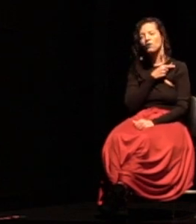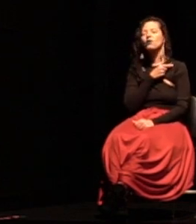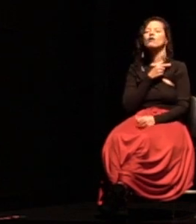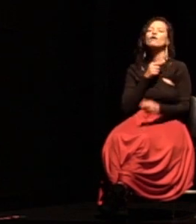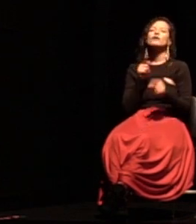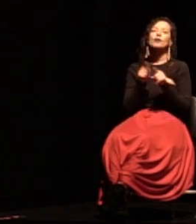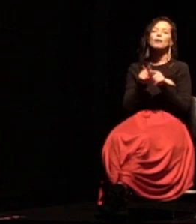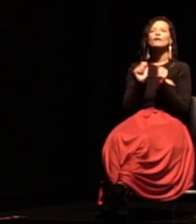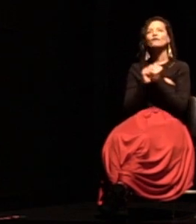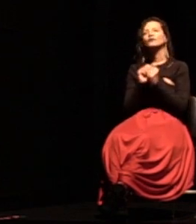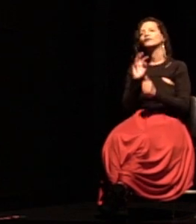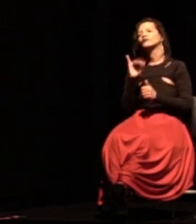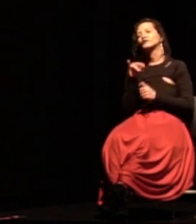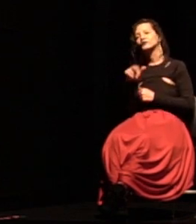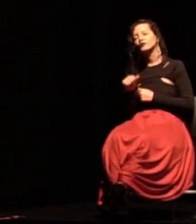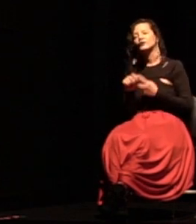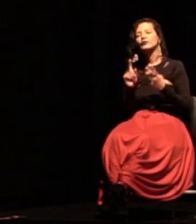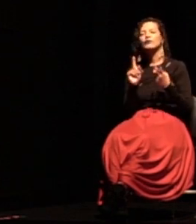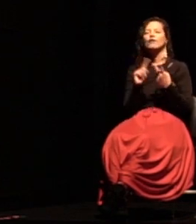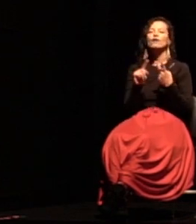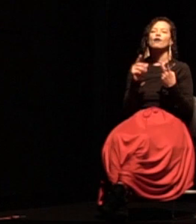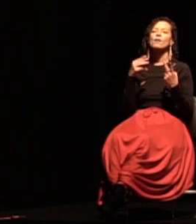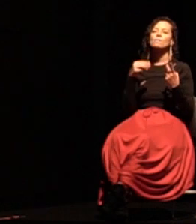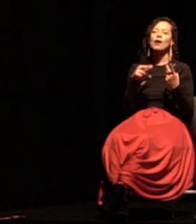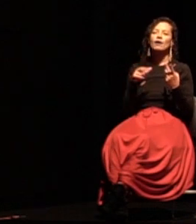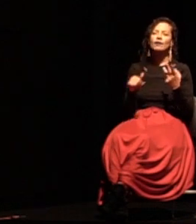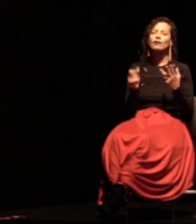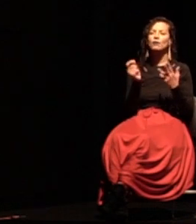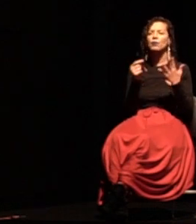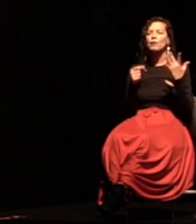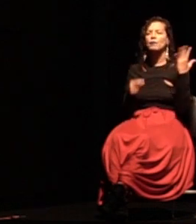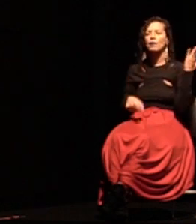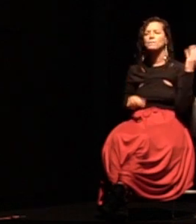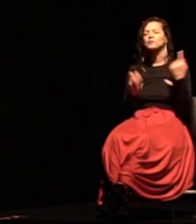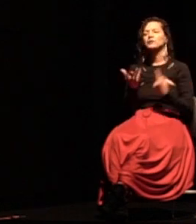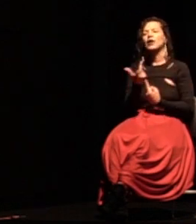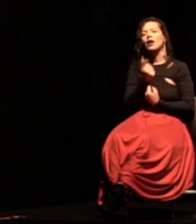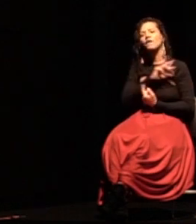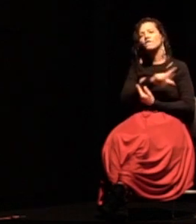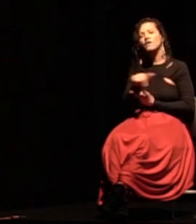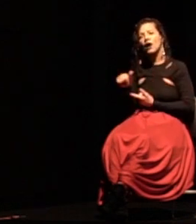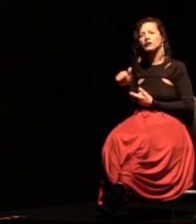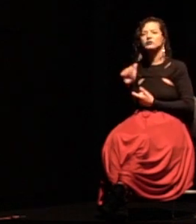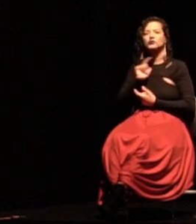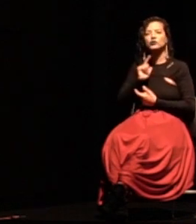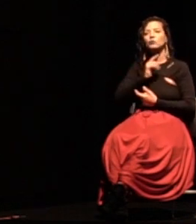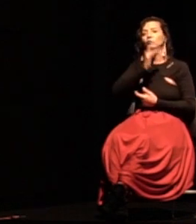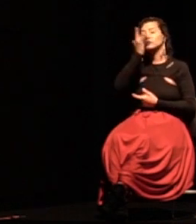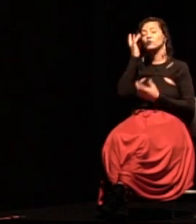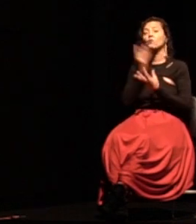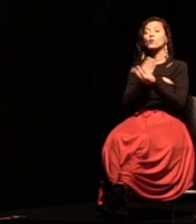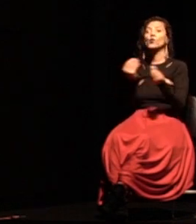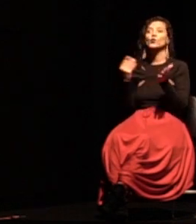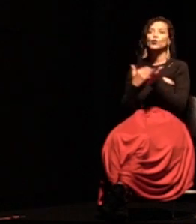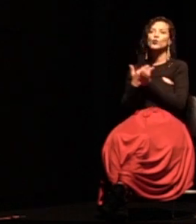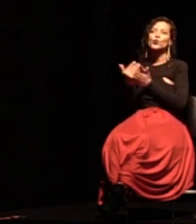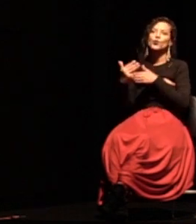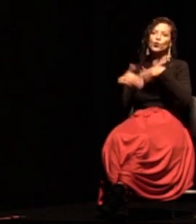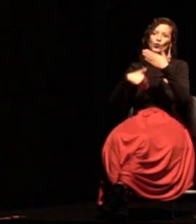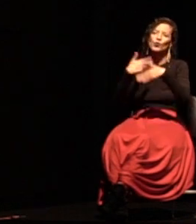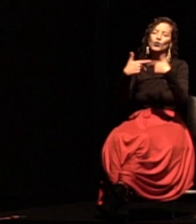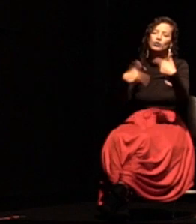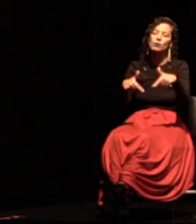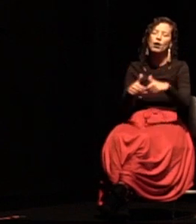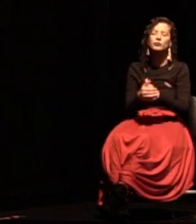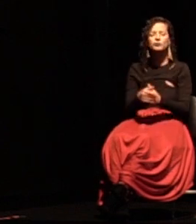Dina Pane, com a Marina Abramović, vários artistas daquele período, a gente começando, eles foram percebendo